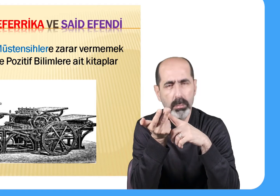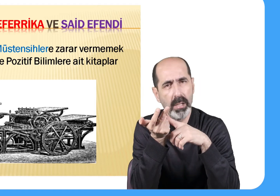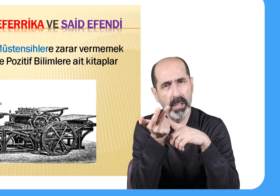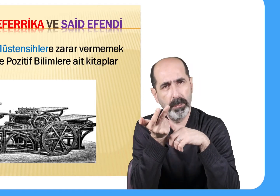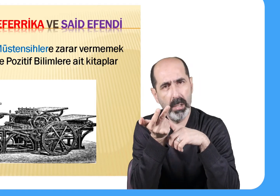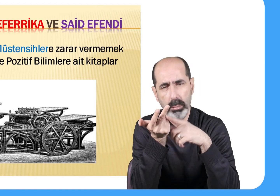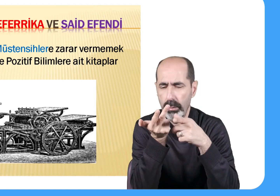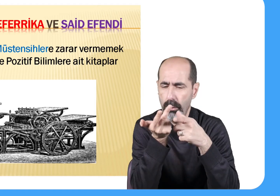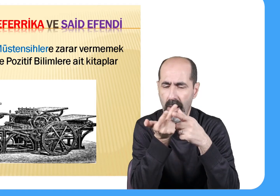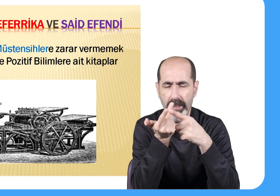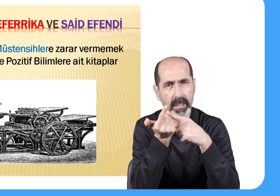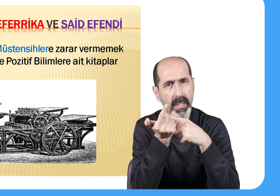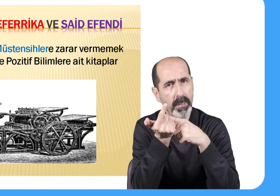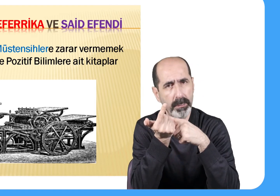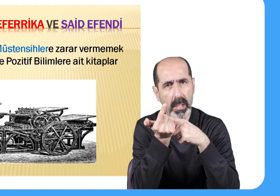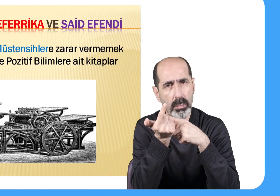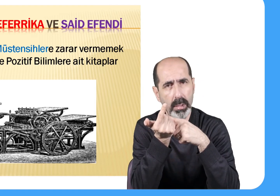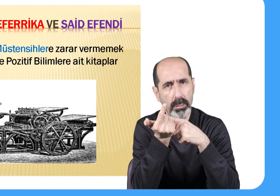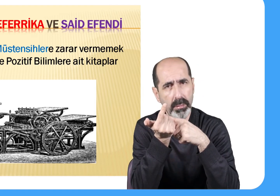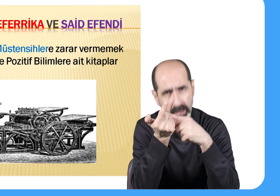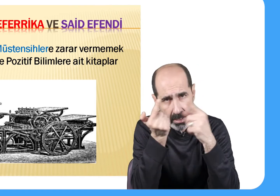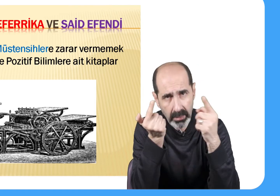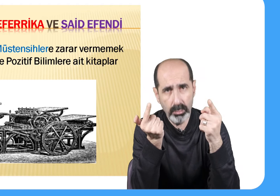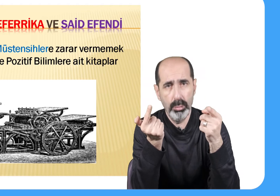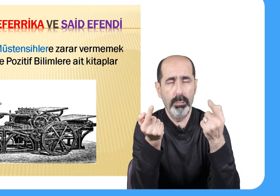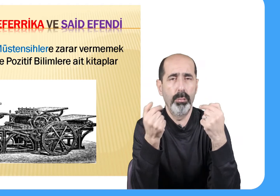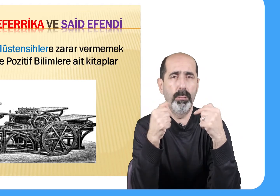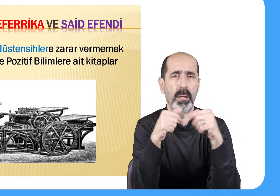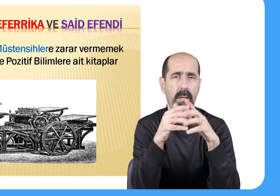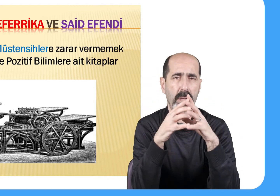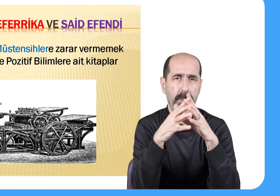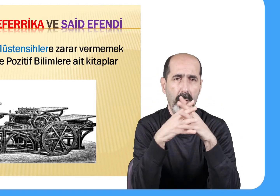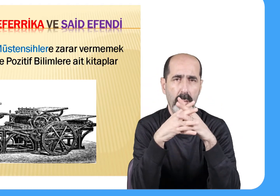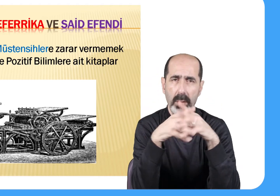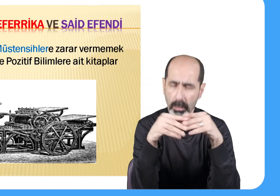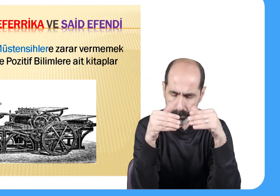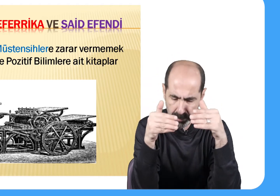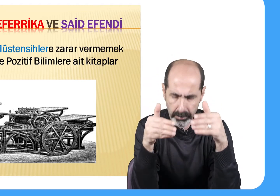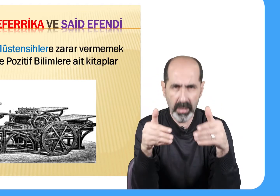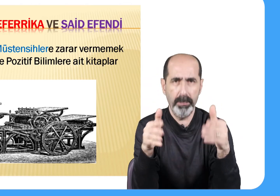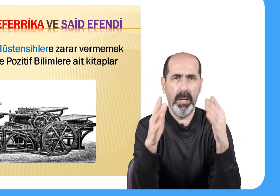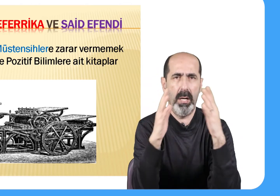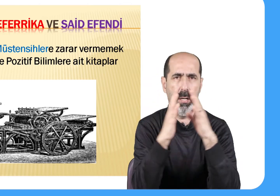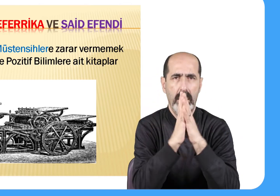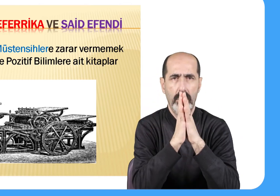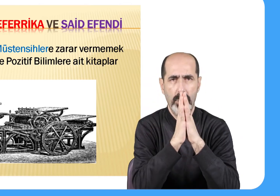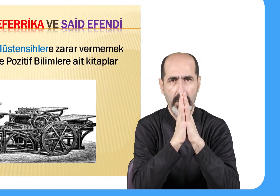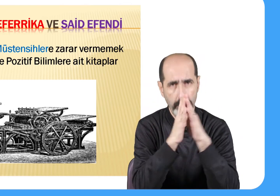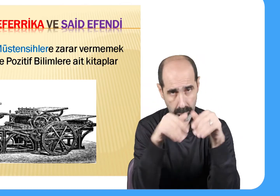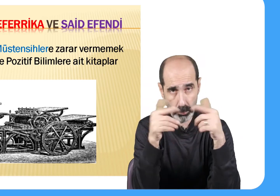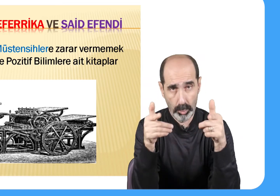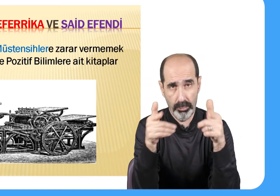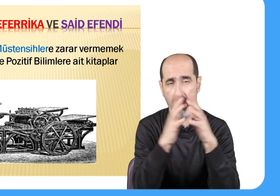kullanıyorum lar matbaa kullanıyor Ermeniler matbaa kullanıyorum Niye Türk'ü Müslümanlar matbaa kullanılır bir matbaa